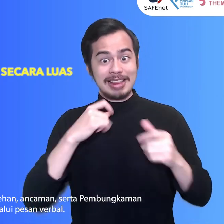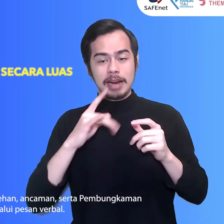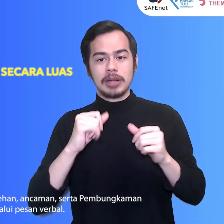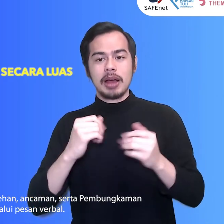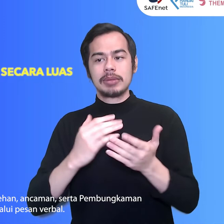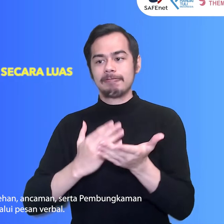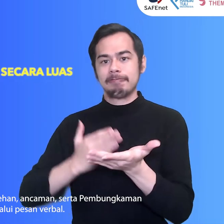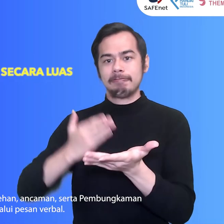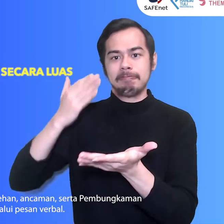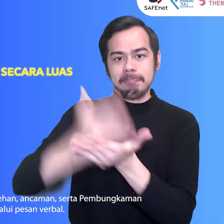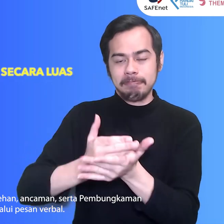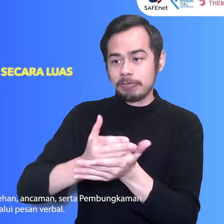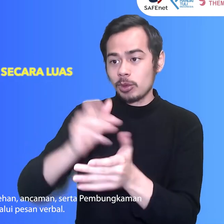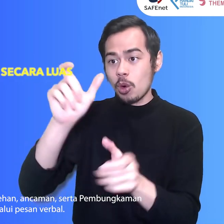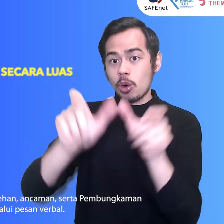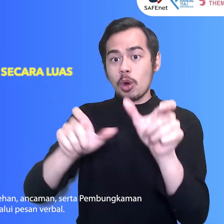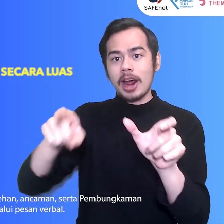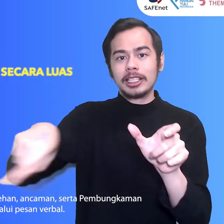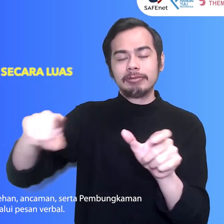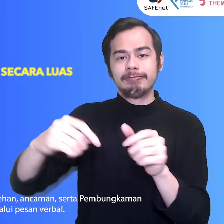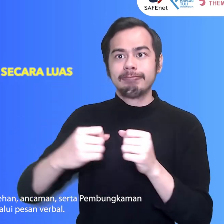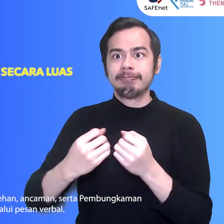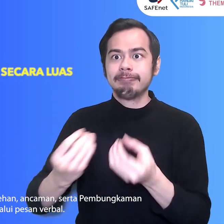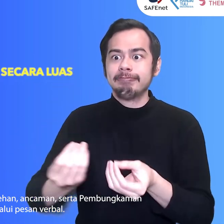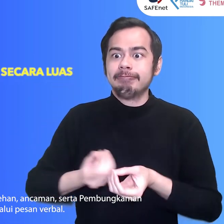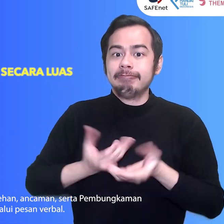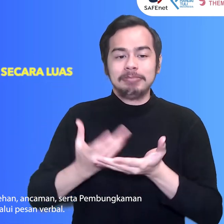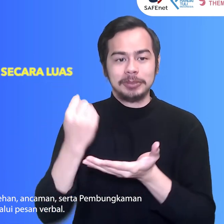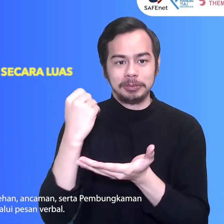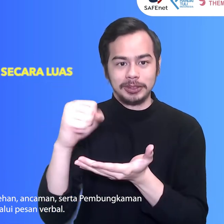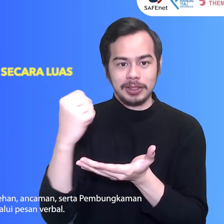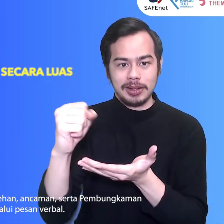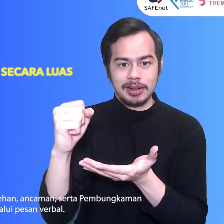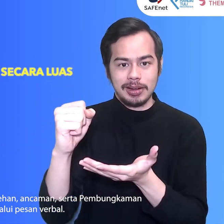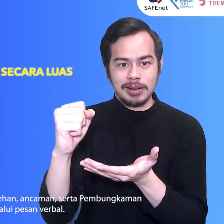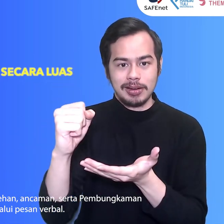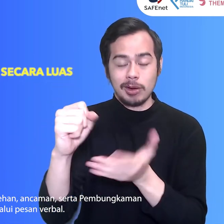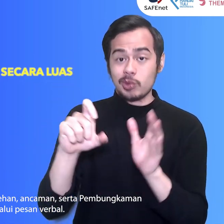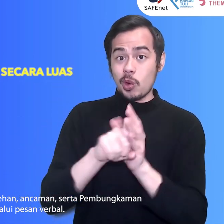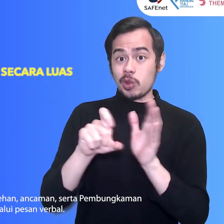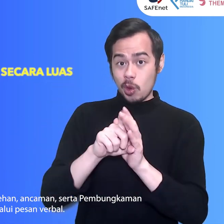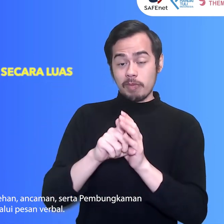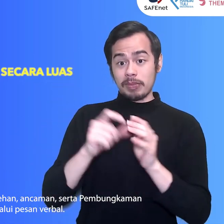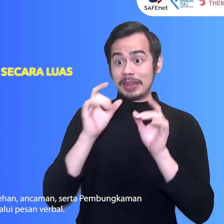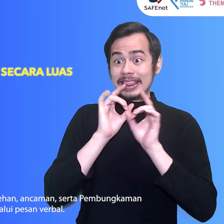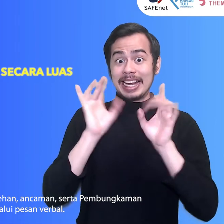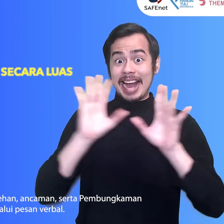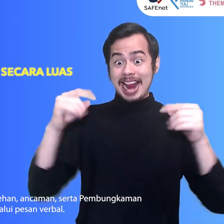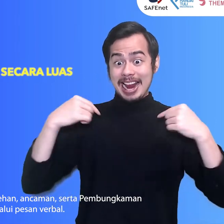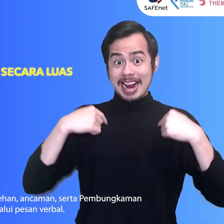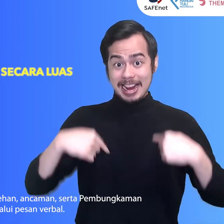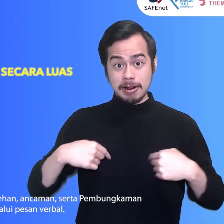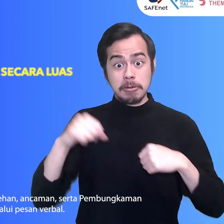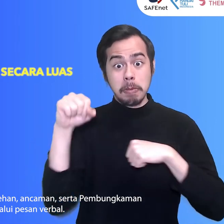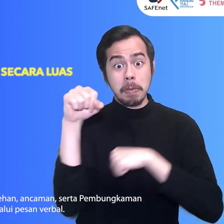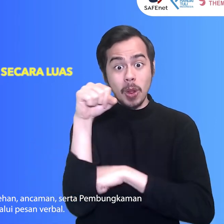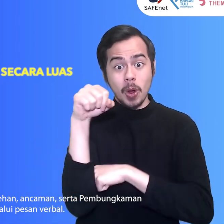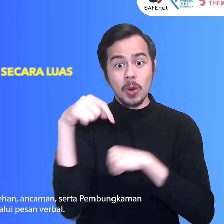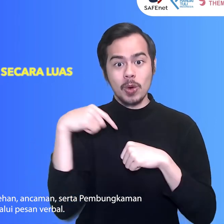pelaku pelecehan ancaman serta pembungkaman melalui pesan verbal konsekuensi yang dialami oleh